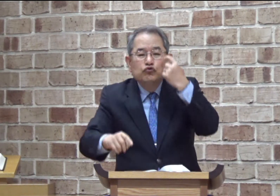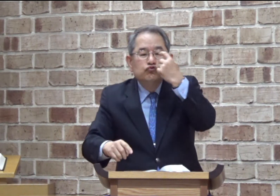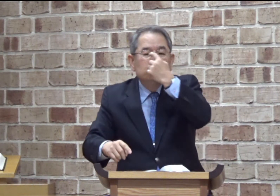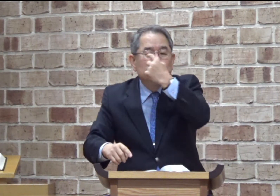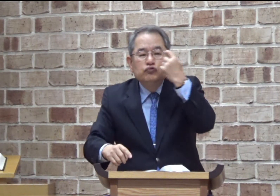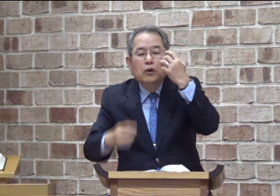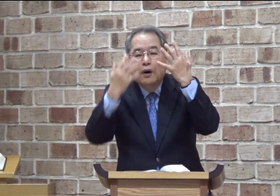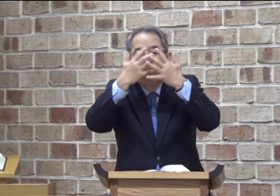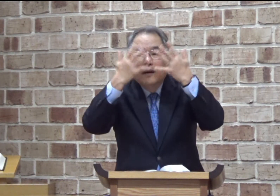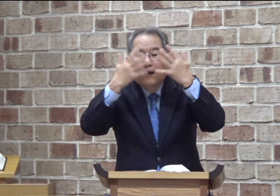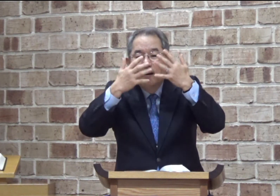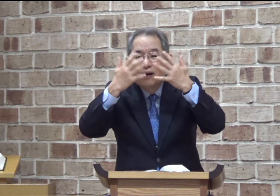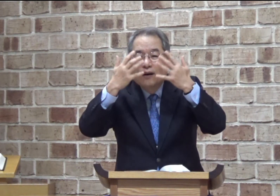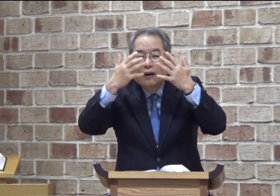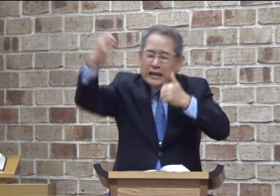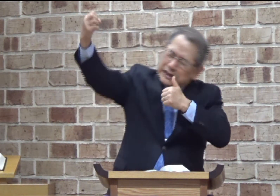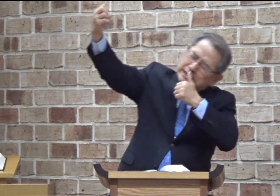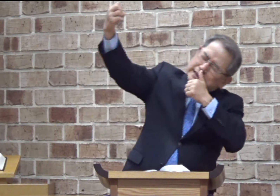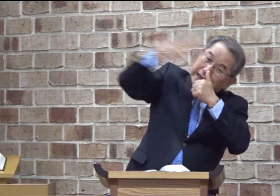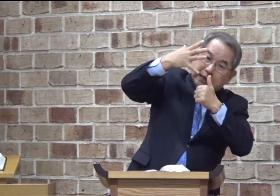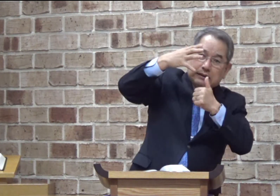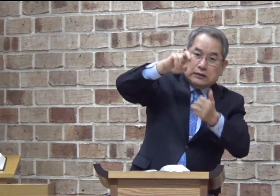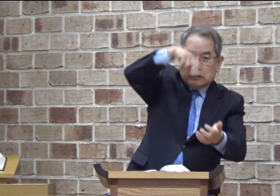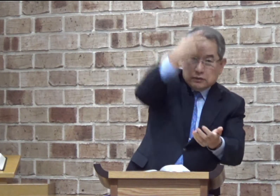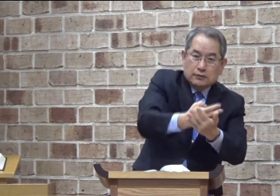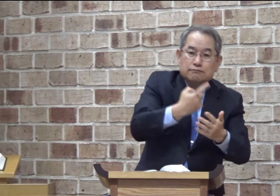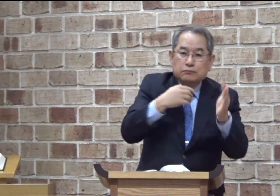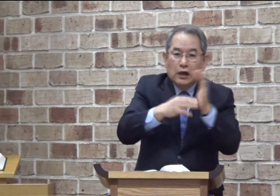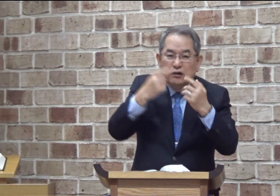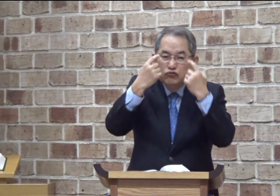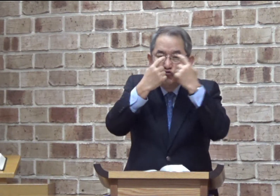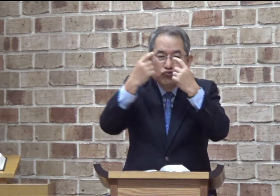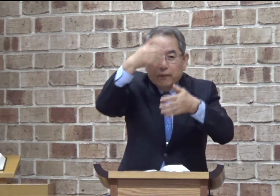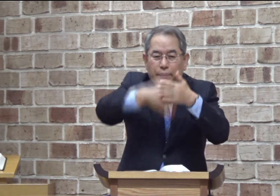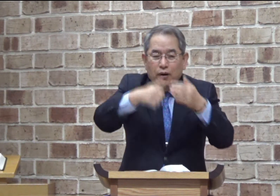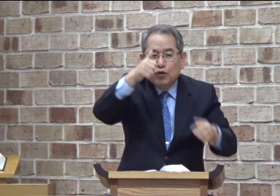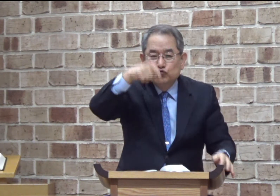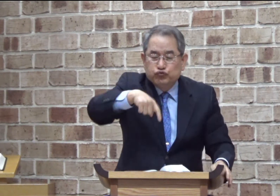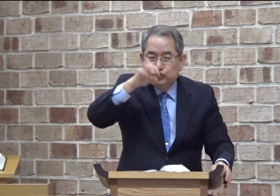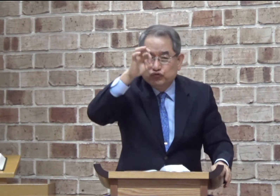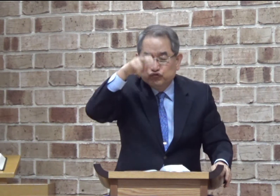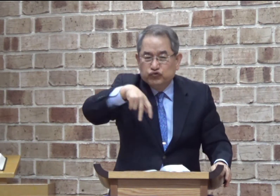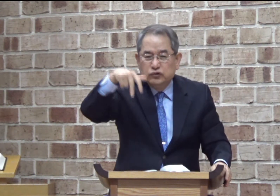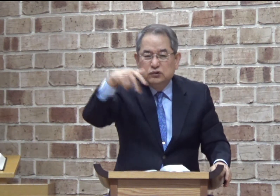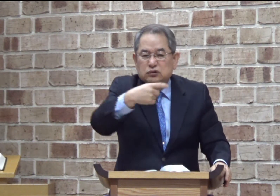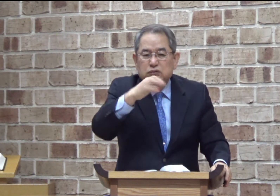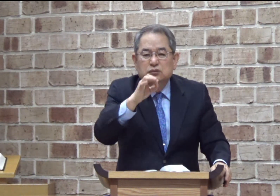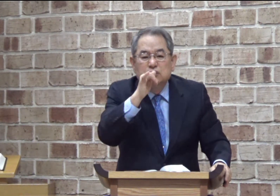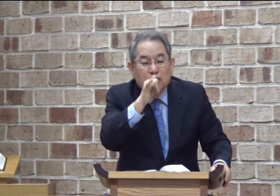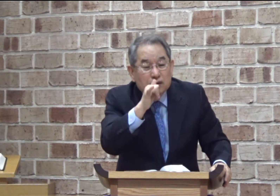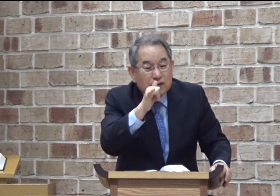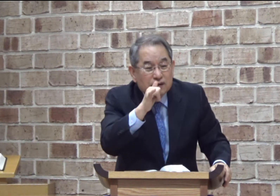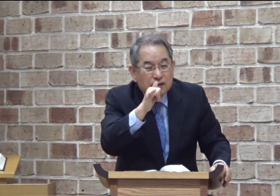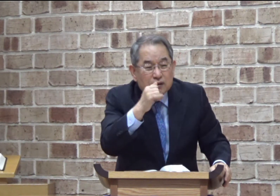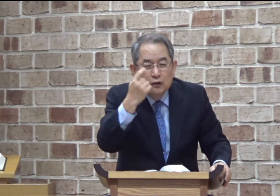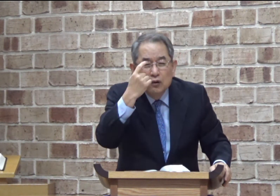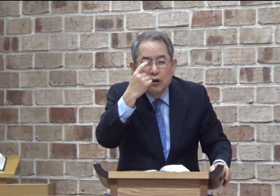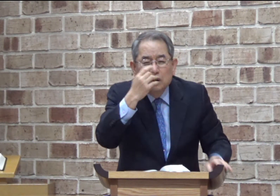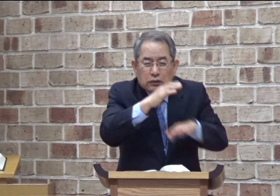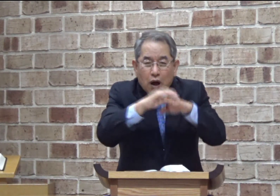힘듭니다. 그 바울의 병은 눈에 안질이 있었습니다. 그